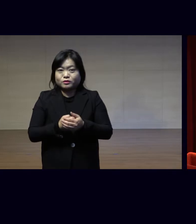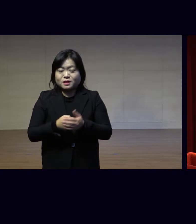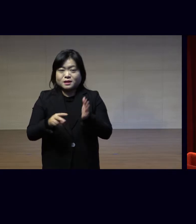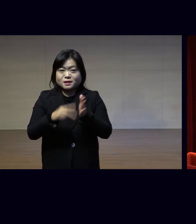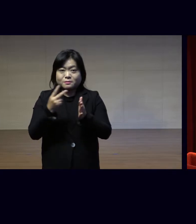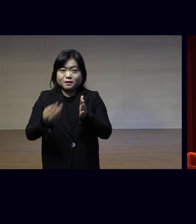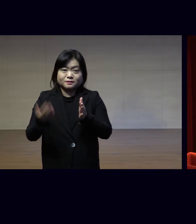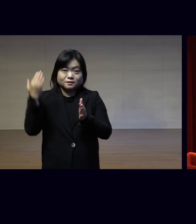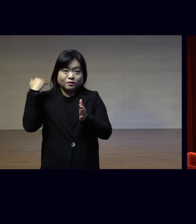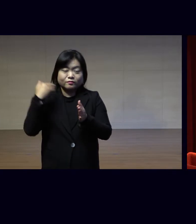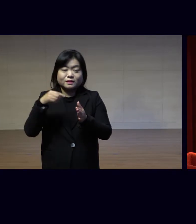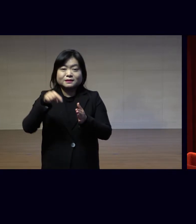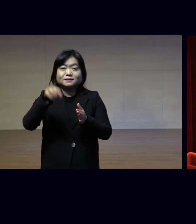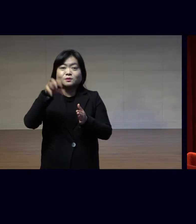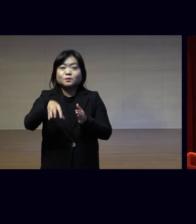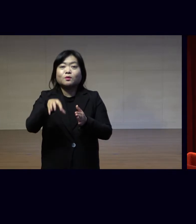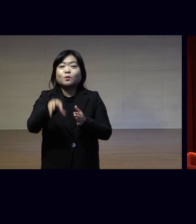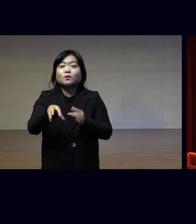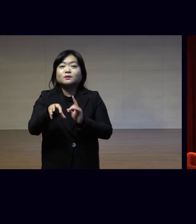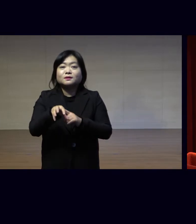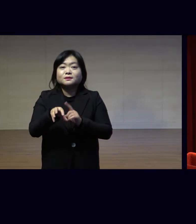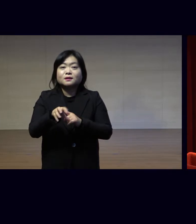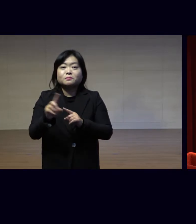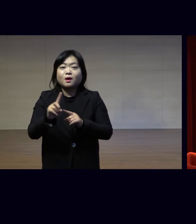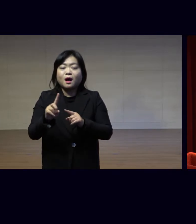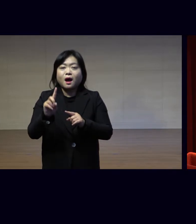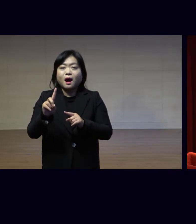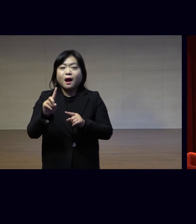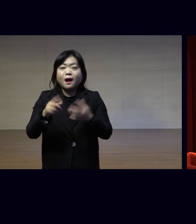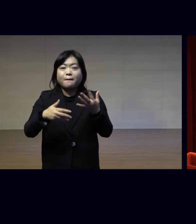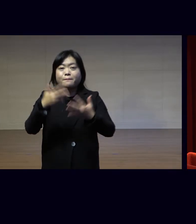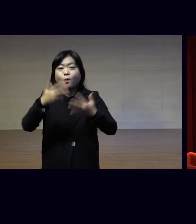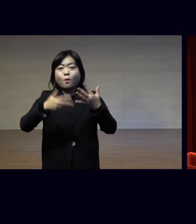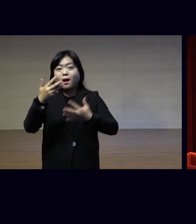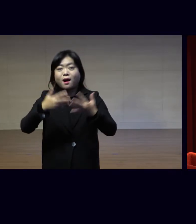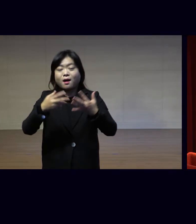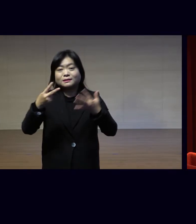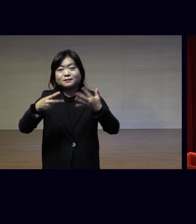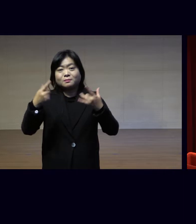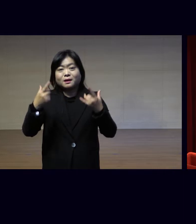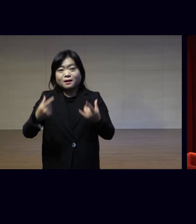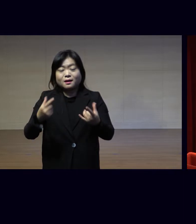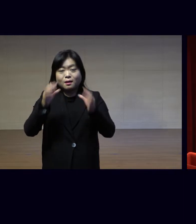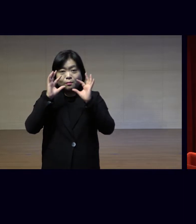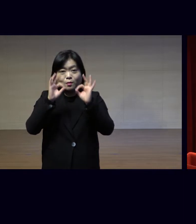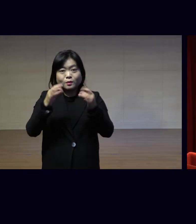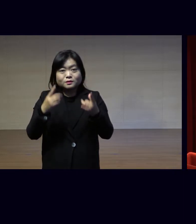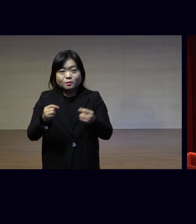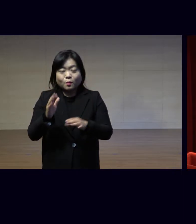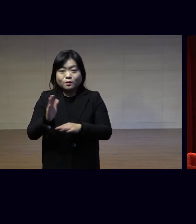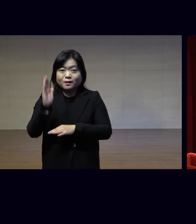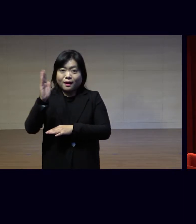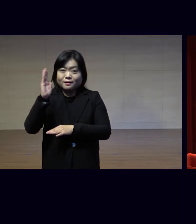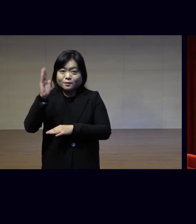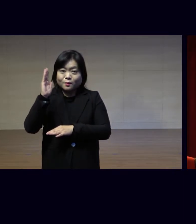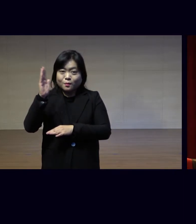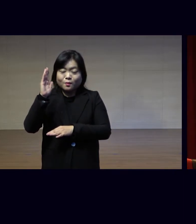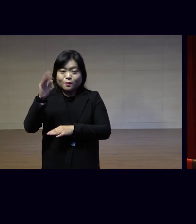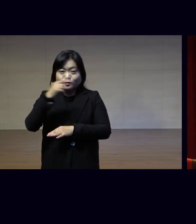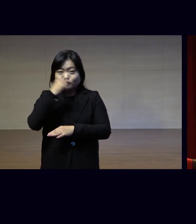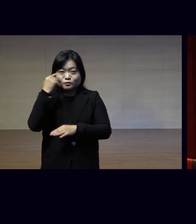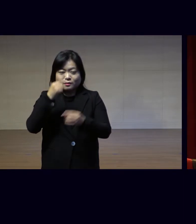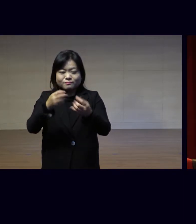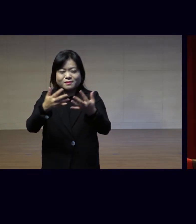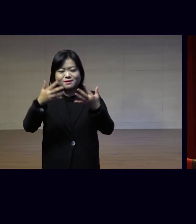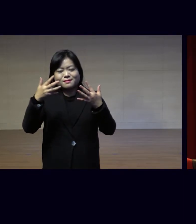200년 전 그 현장이 마치 한 편의 영화나 드라마를 보듯이 오늘 교수님 강연을 통해서 손이 잡힐 것 같은